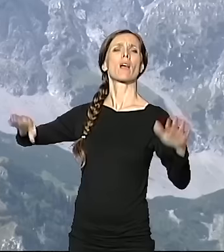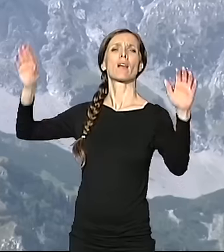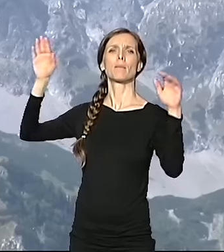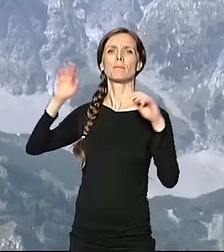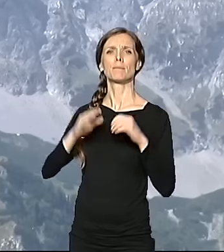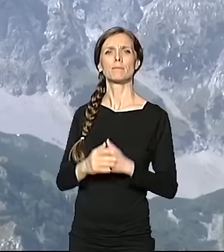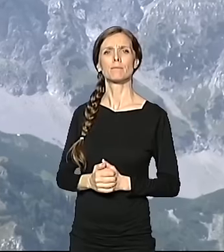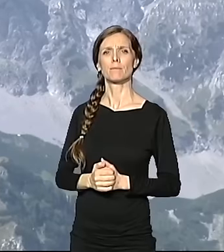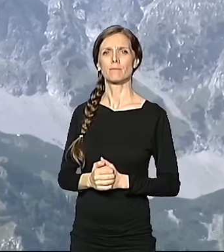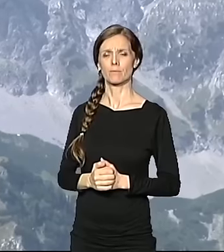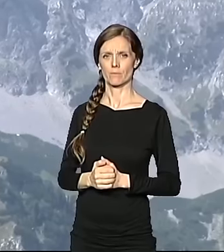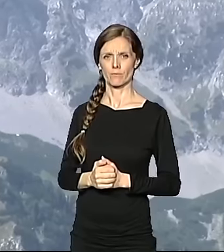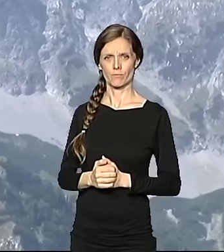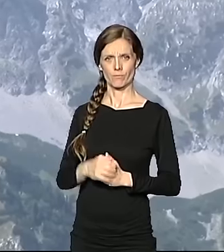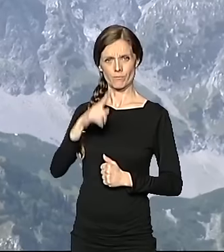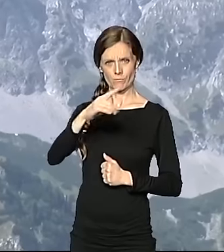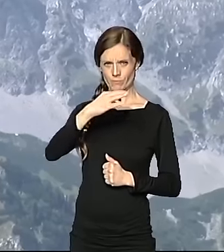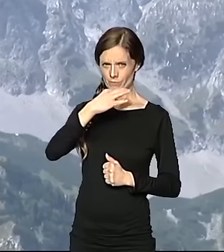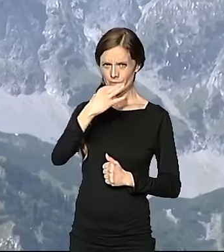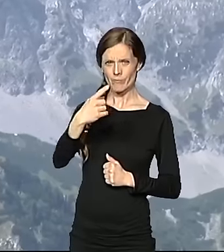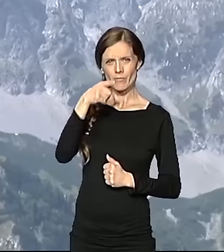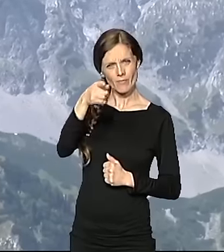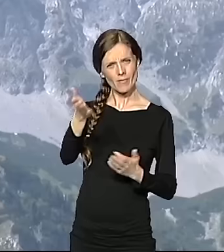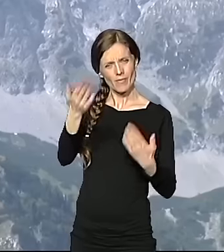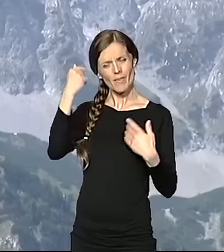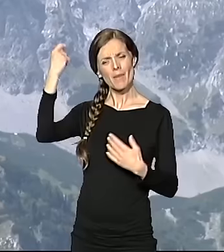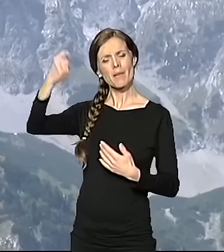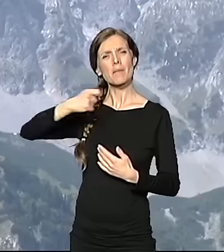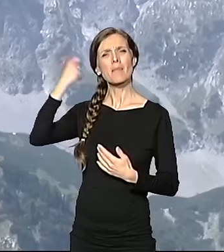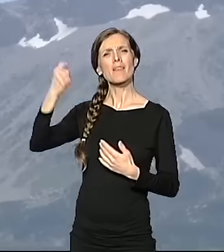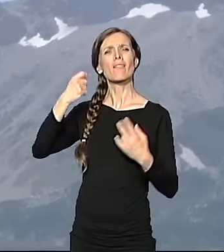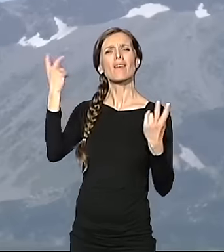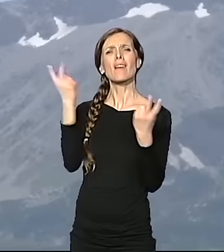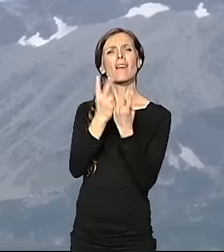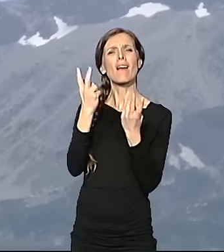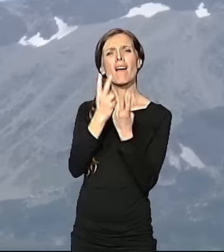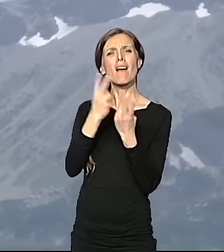sokole. Ko što si, ko što si,